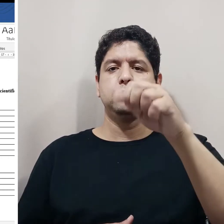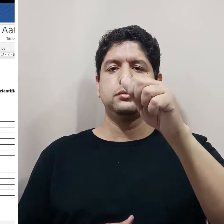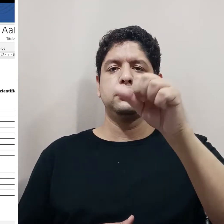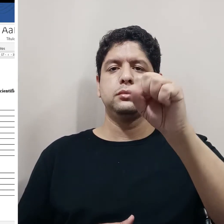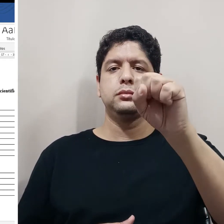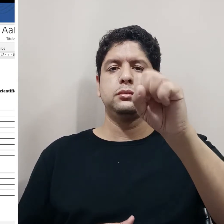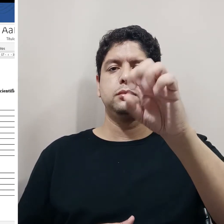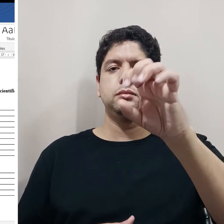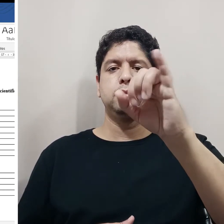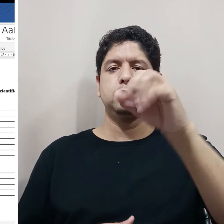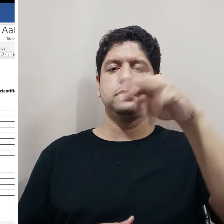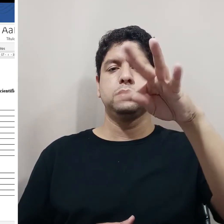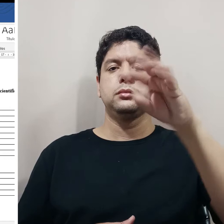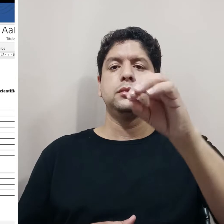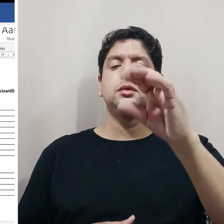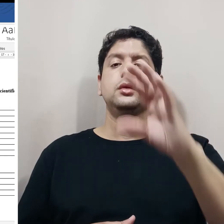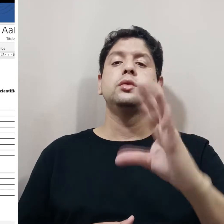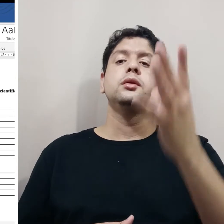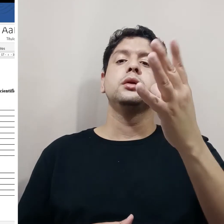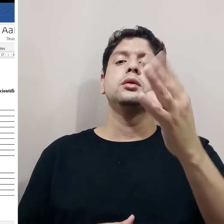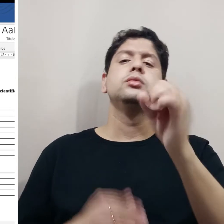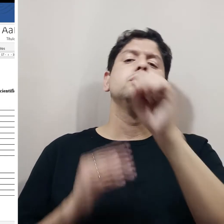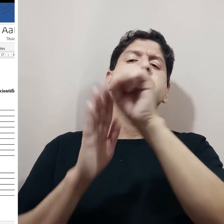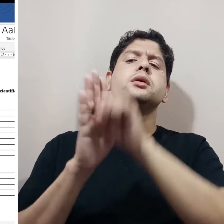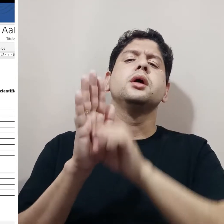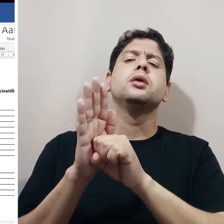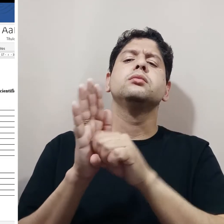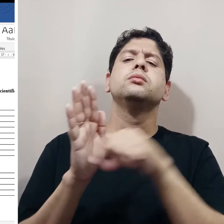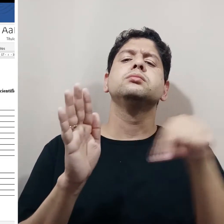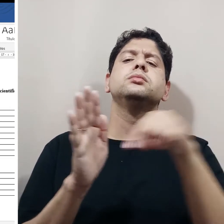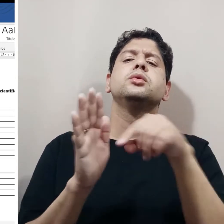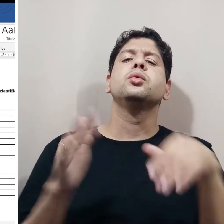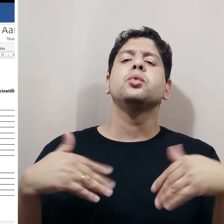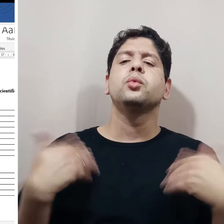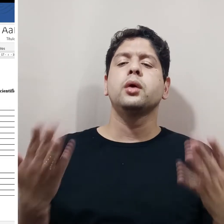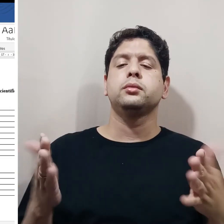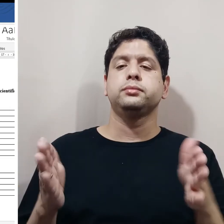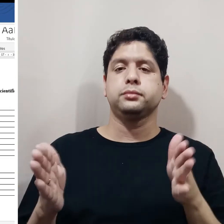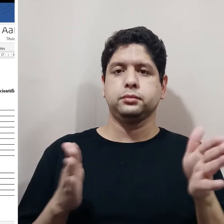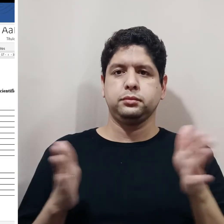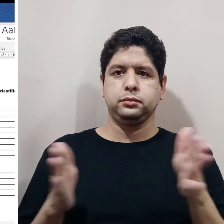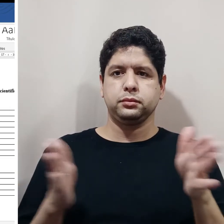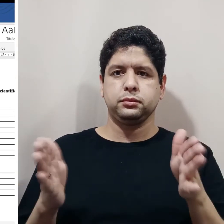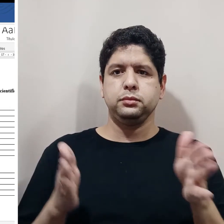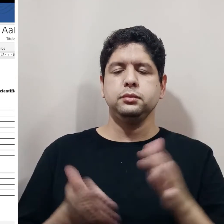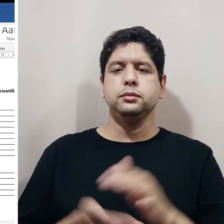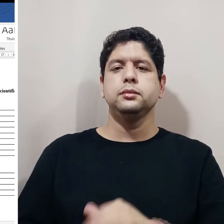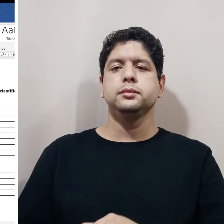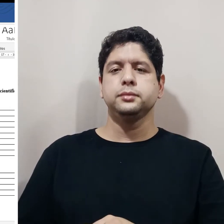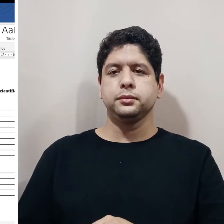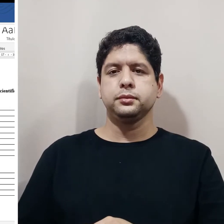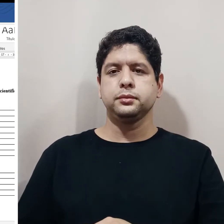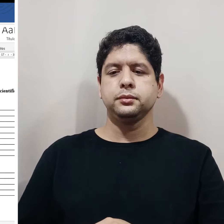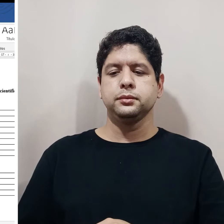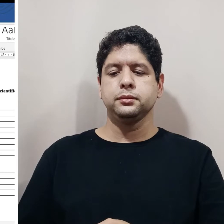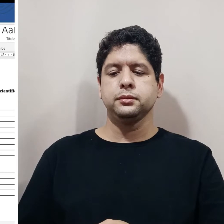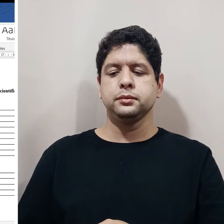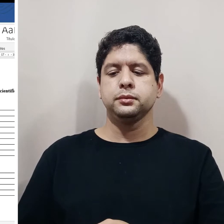Quando aconteceu o Renascimento? O Renascimento, então, aconteceu no século, aliás,